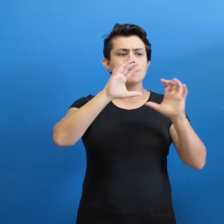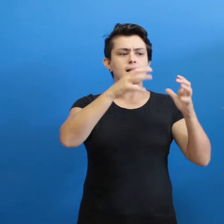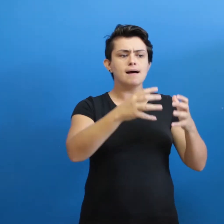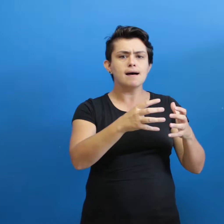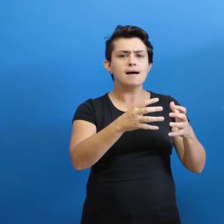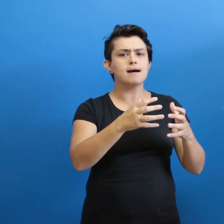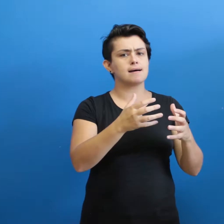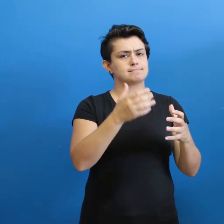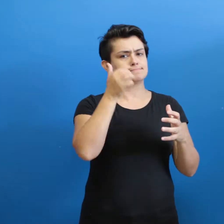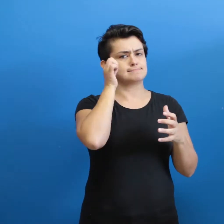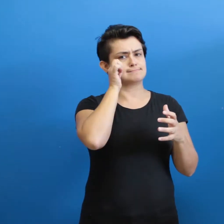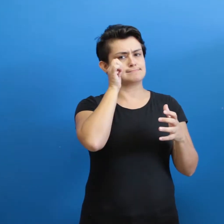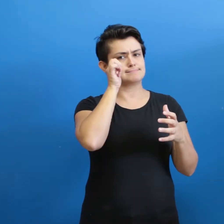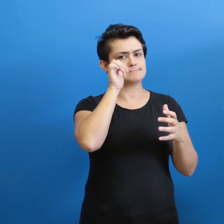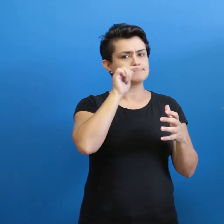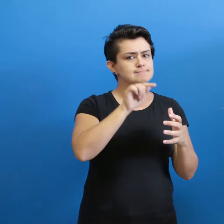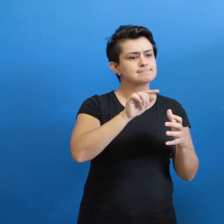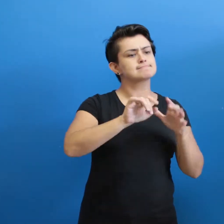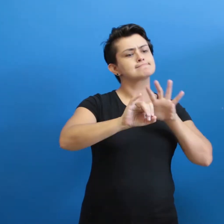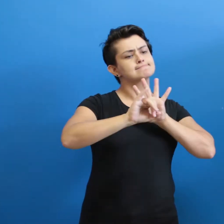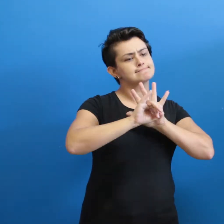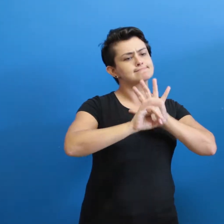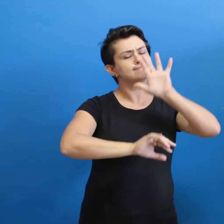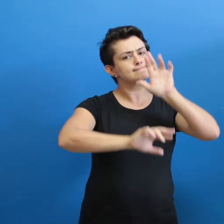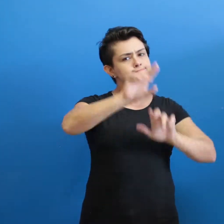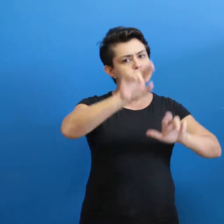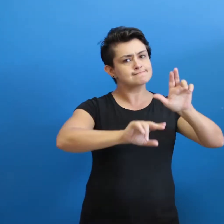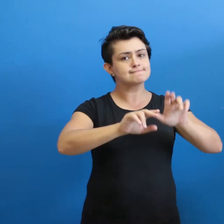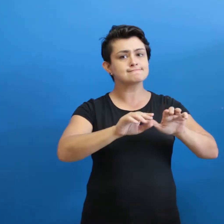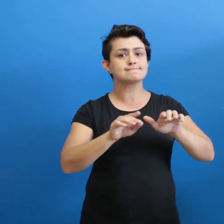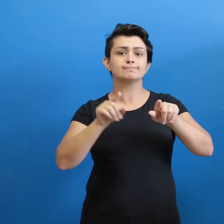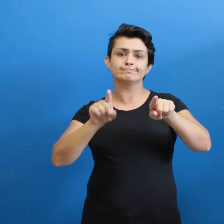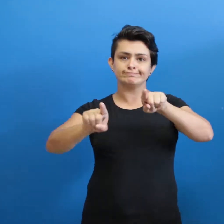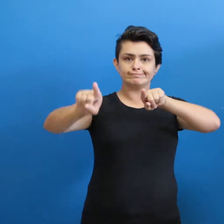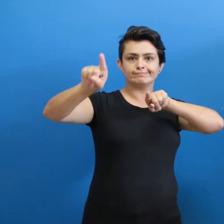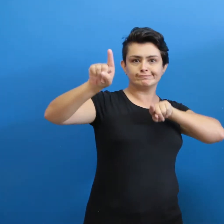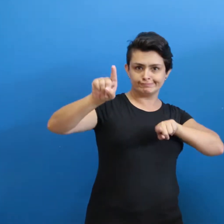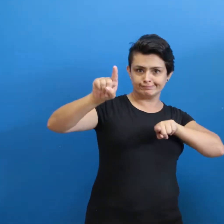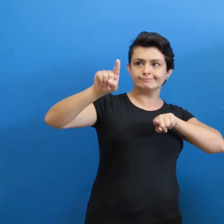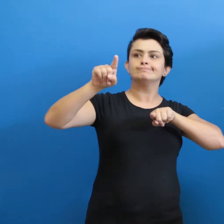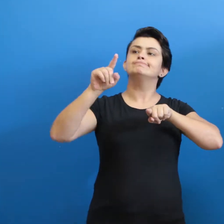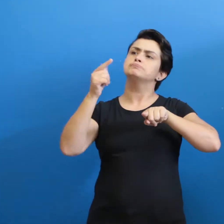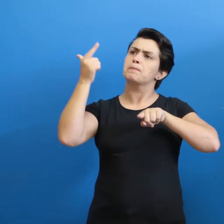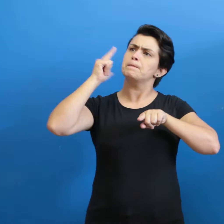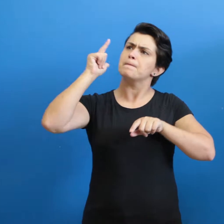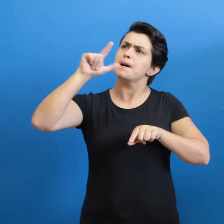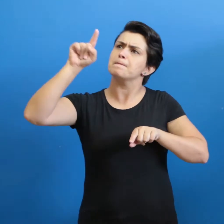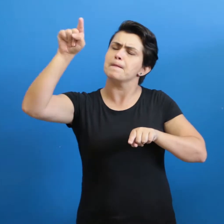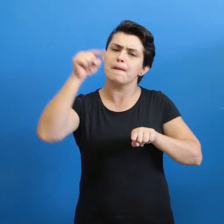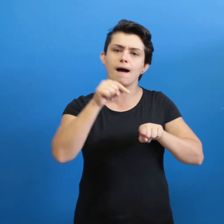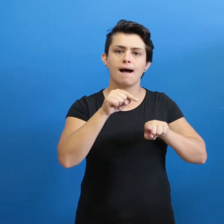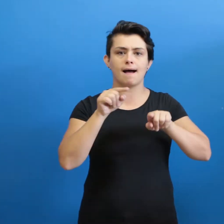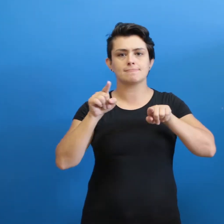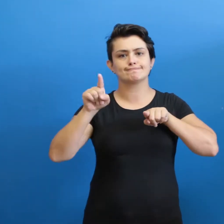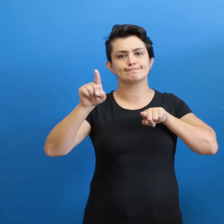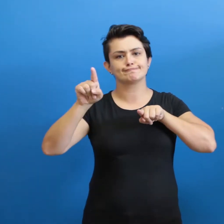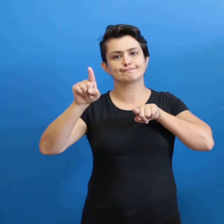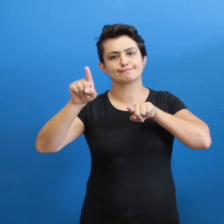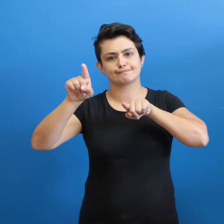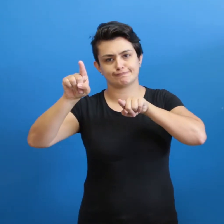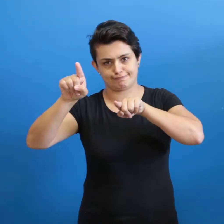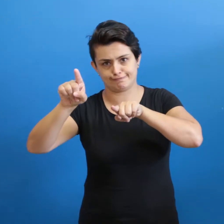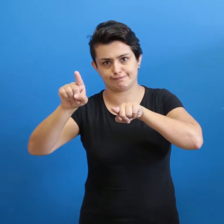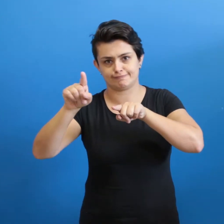mulheres, né, nas suas identidades, nas suas diferenças identitárias, foram ficando ainda relegadas. Então é uma luta ainda constante por conquista